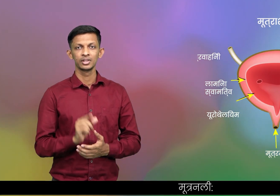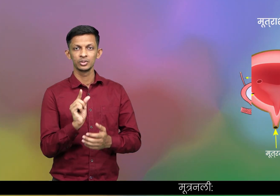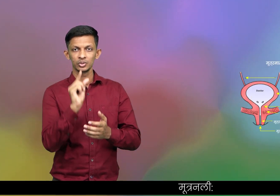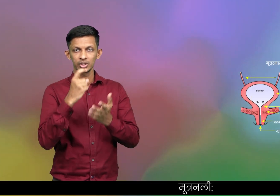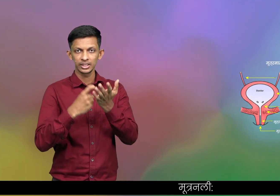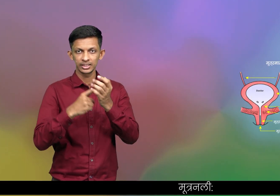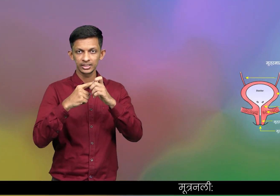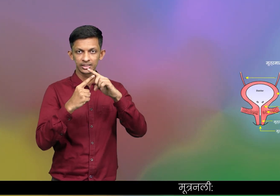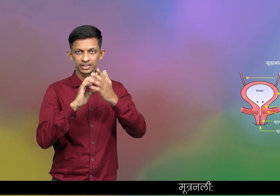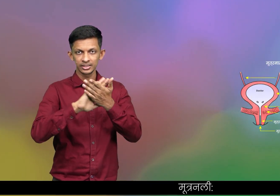मूत्र नली